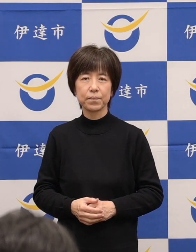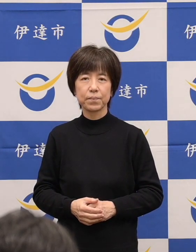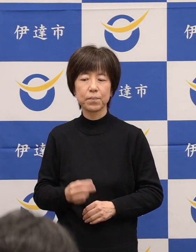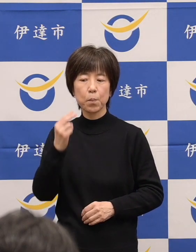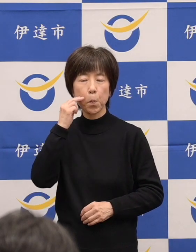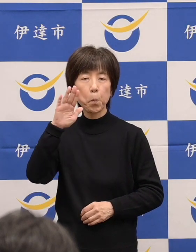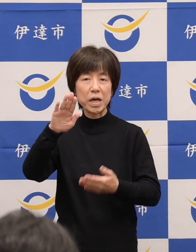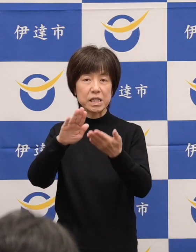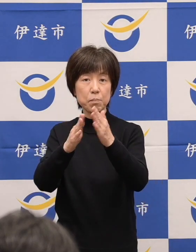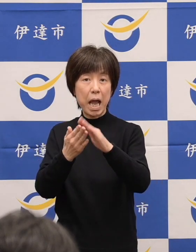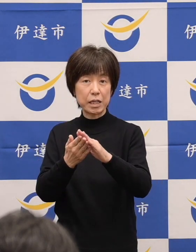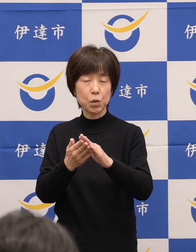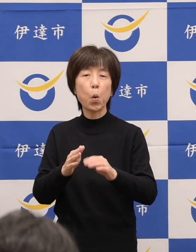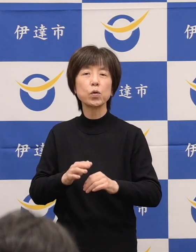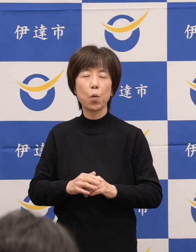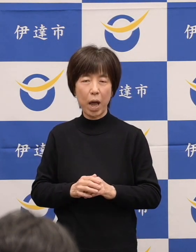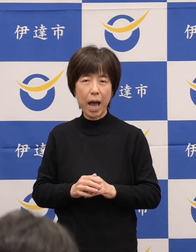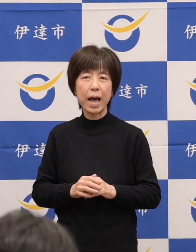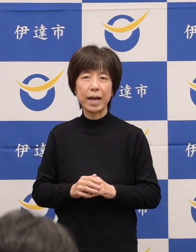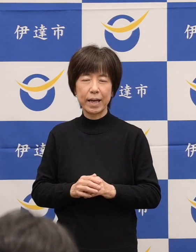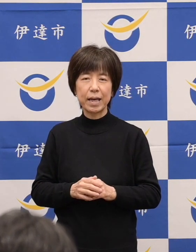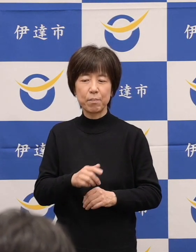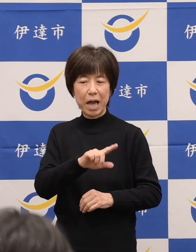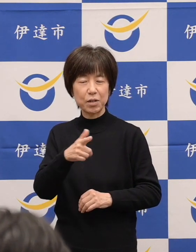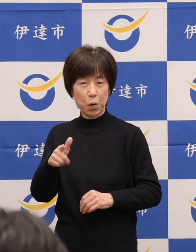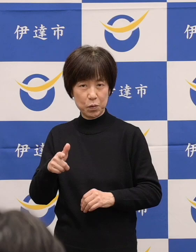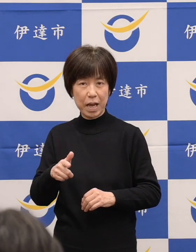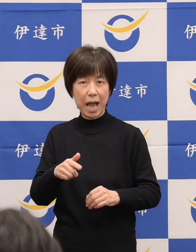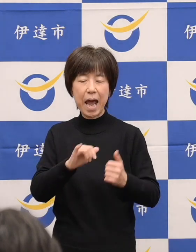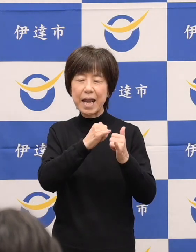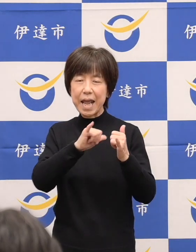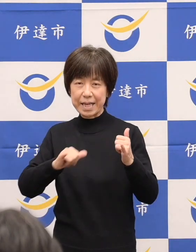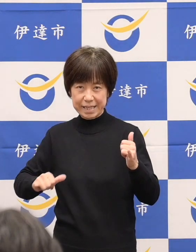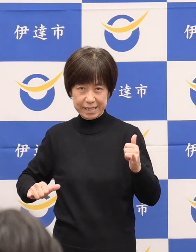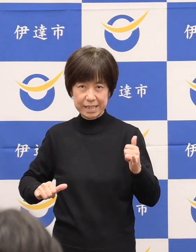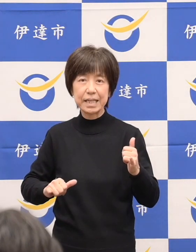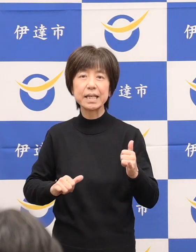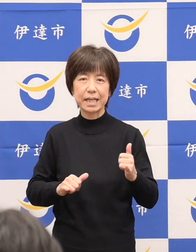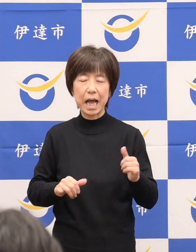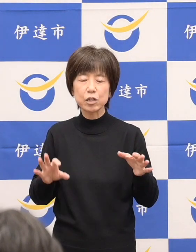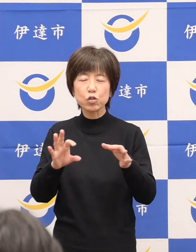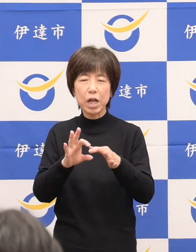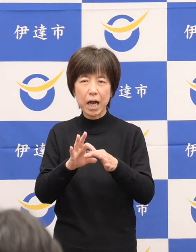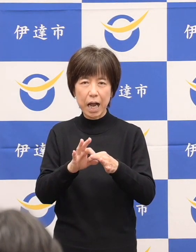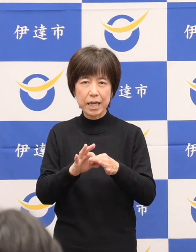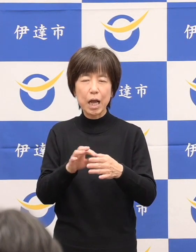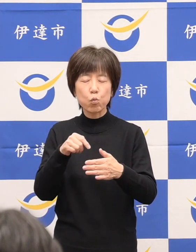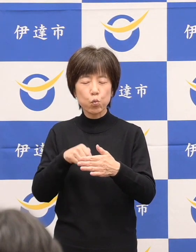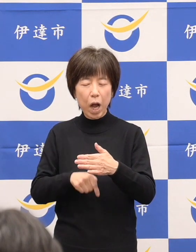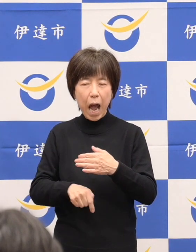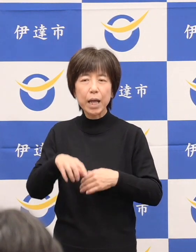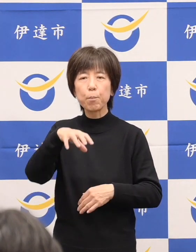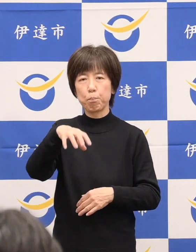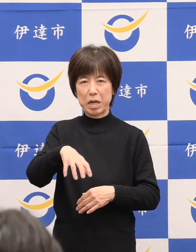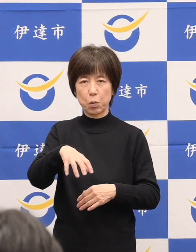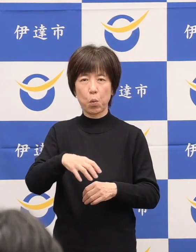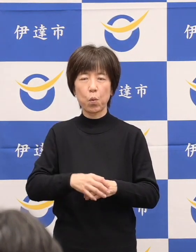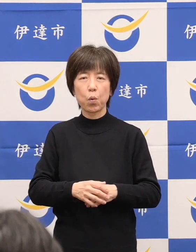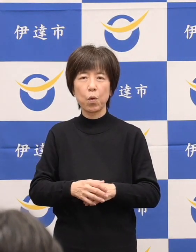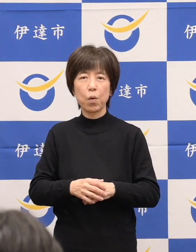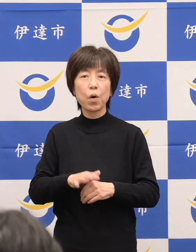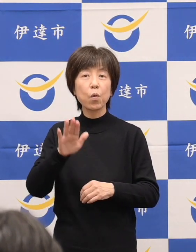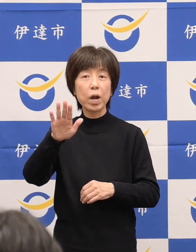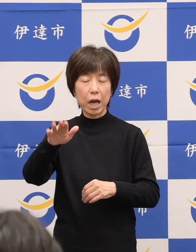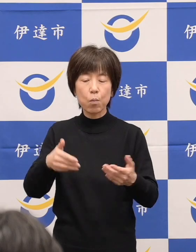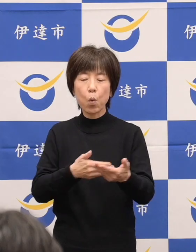松前町とはこういった歴史的なつながりが非常に深いところでございます。これからも交流を深め